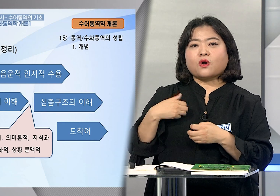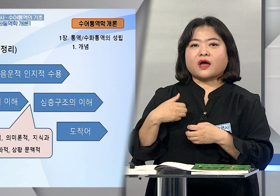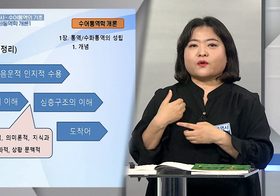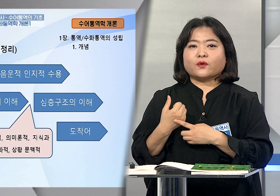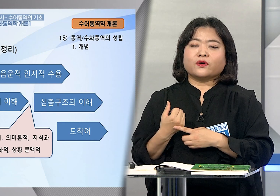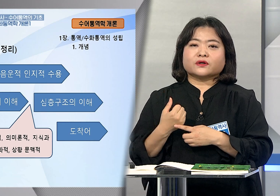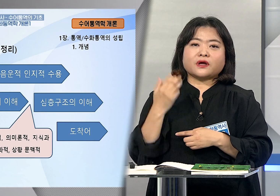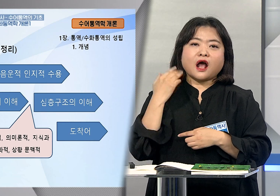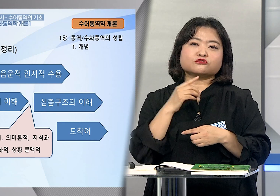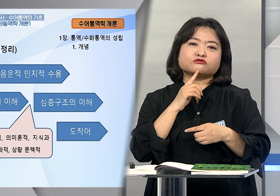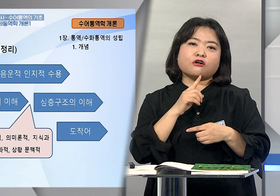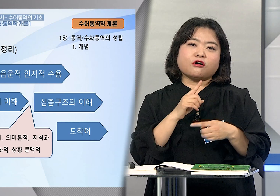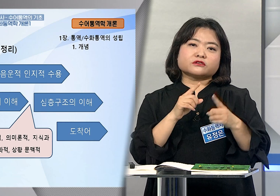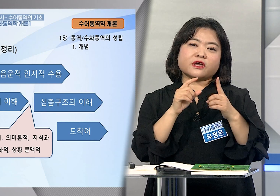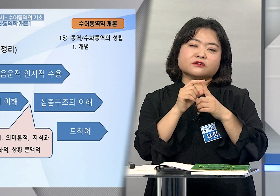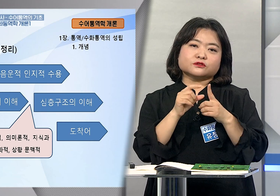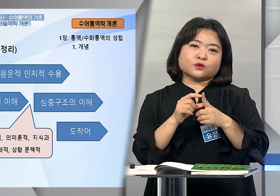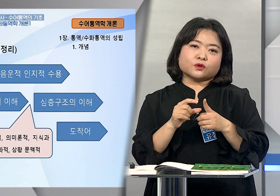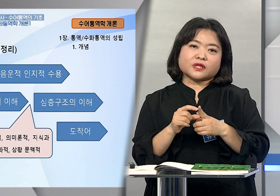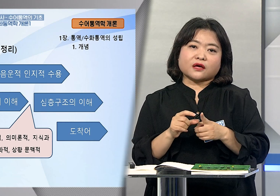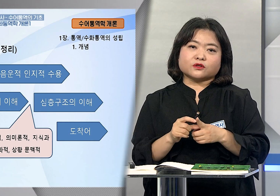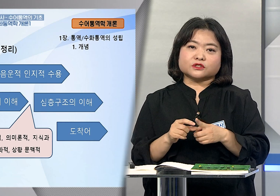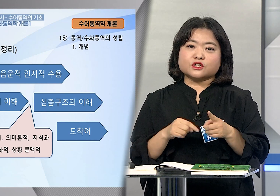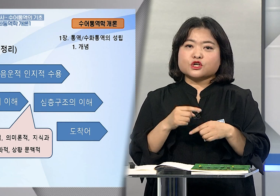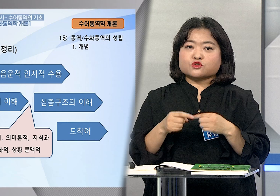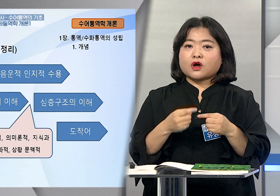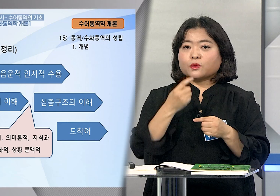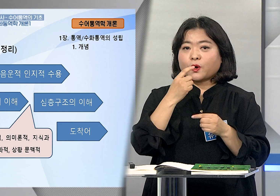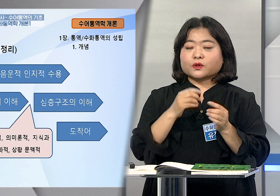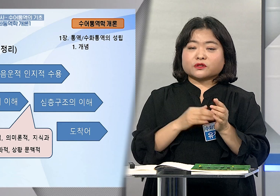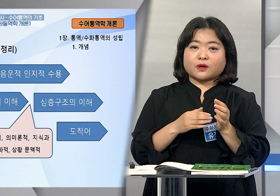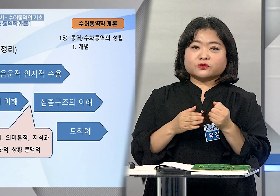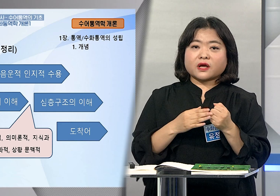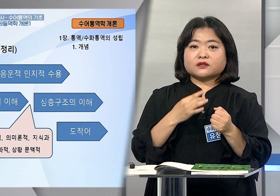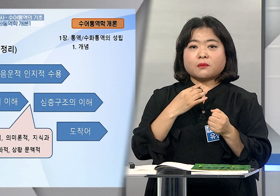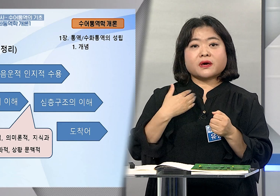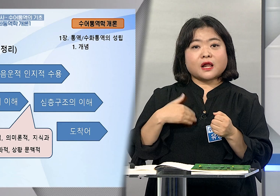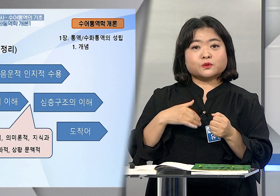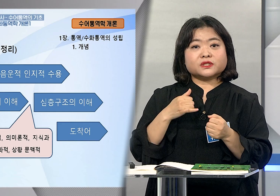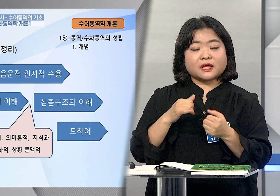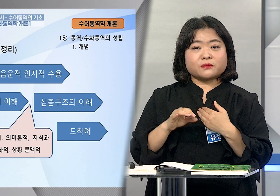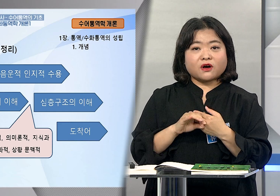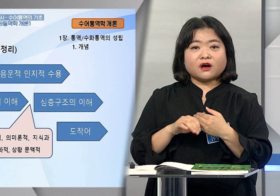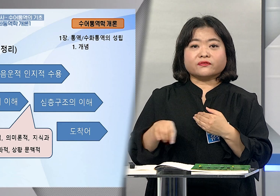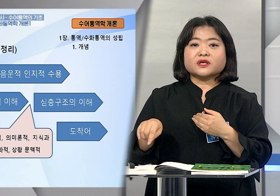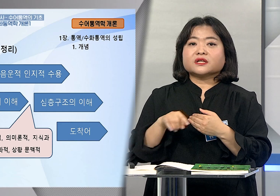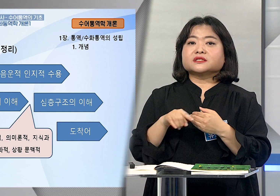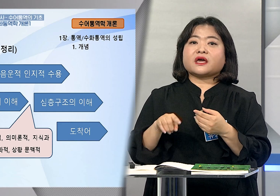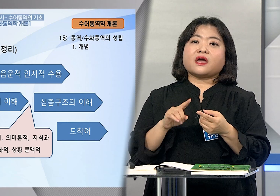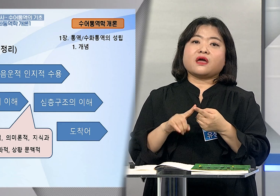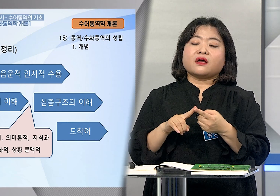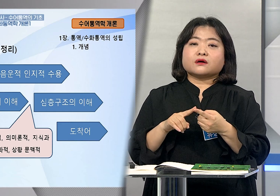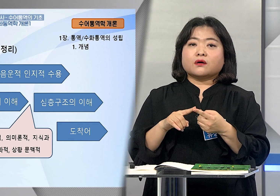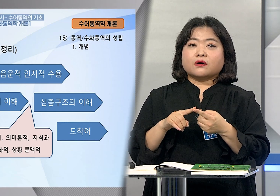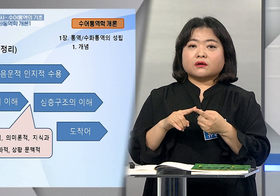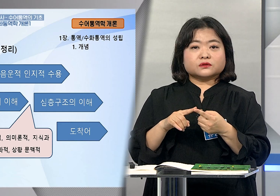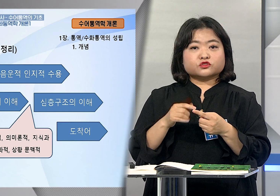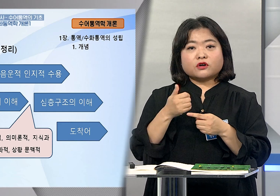문법을 몰라요. 그냥 한국어 대응으로 단어를 수화로 배웠기 때문에 그것만 알고 있다면